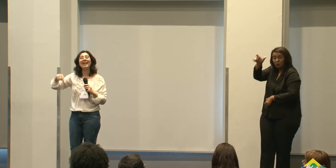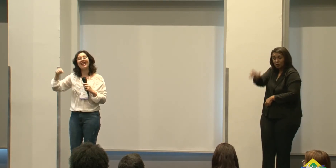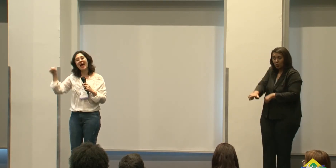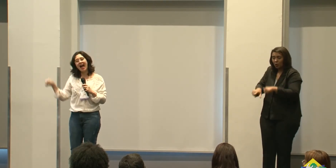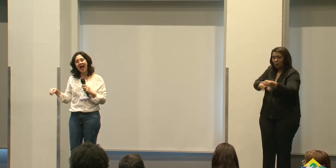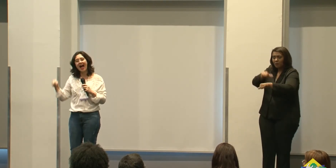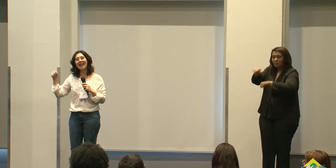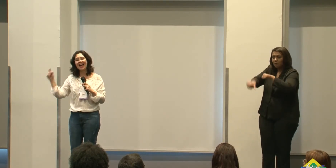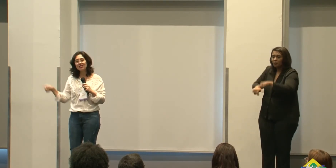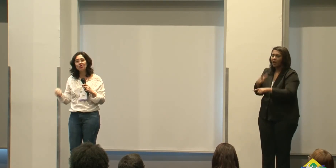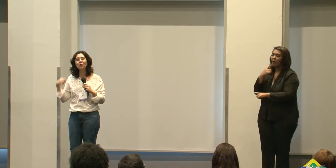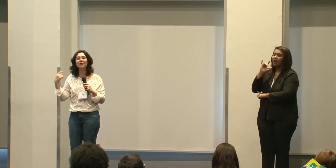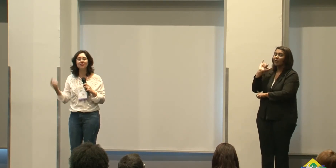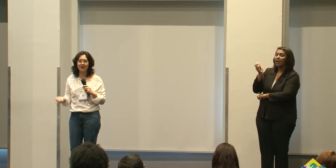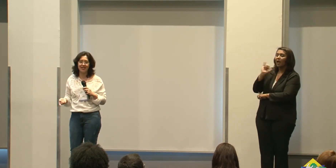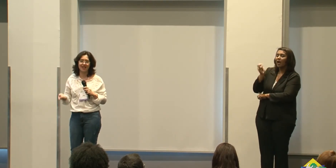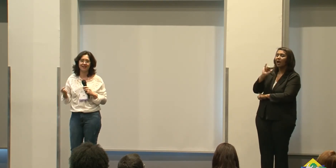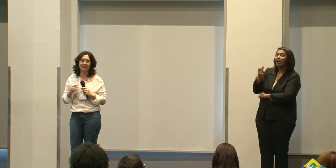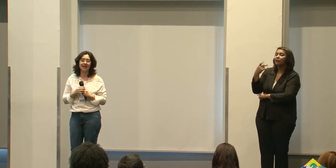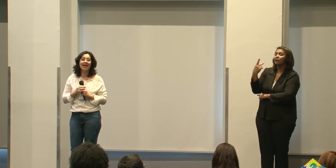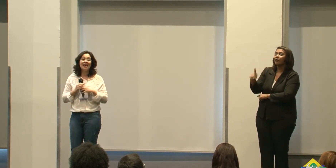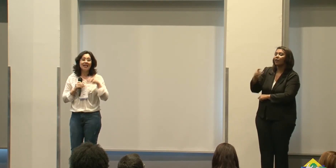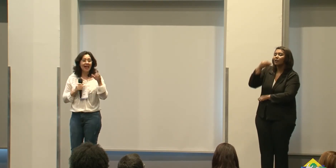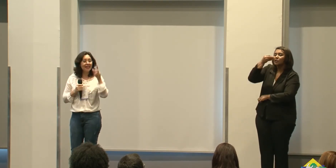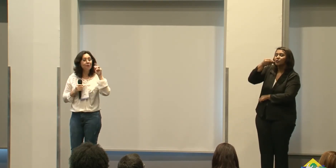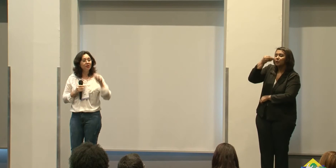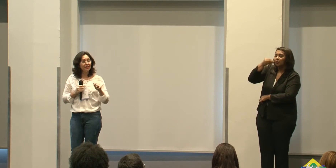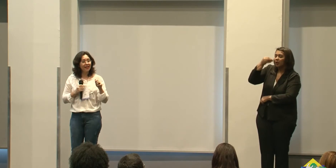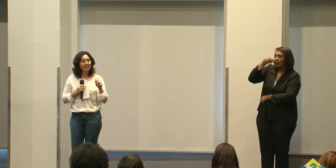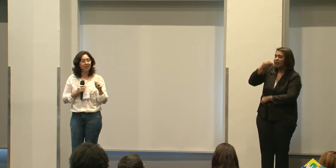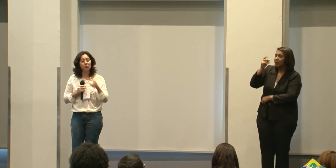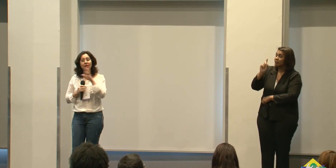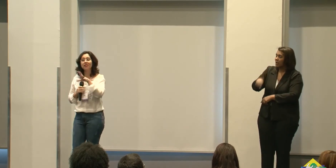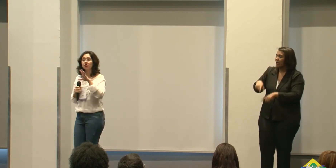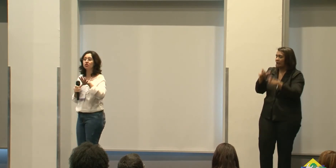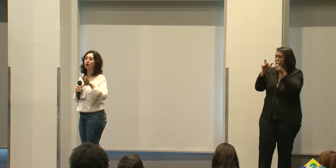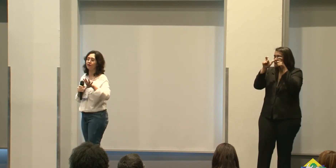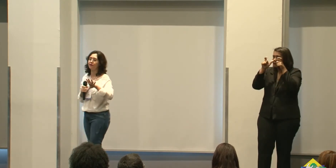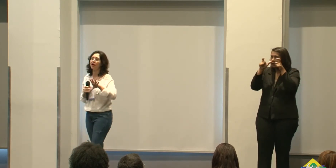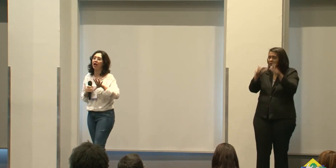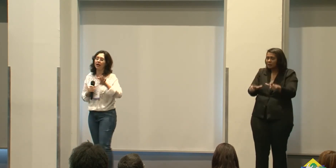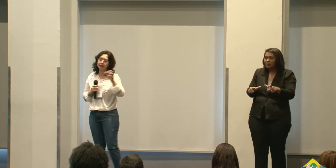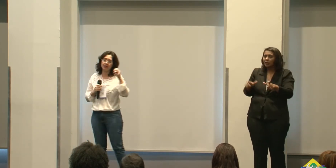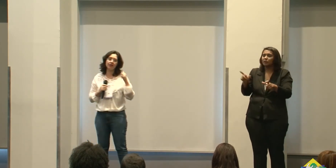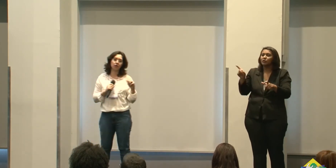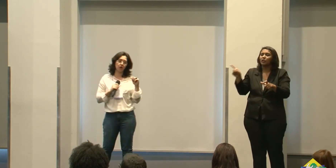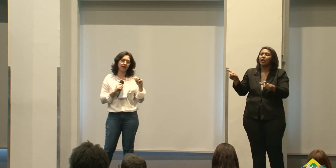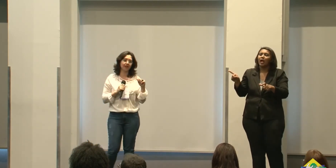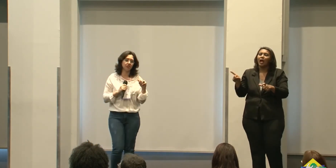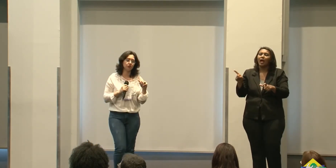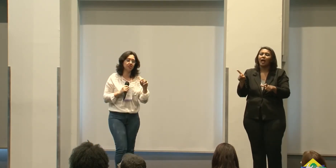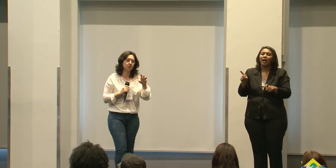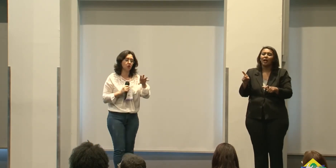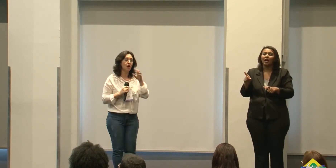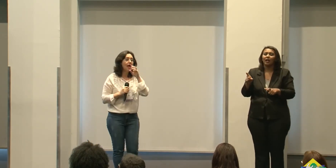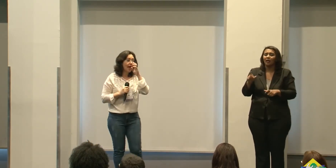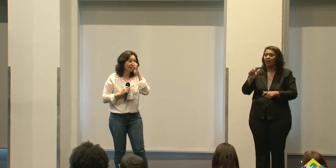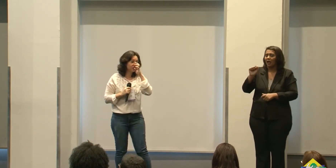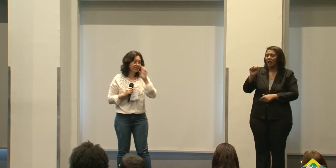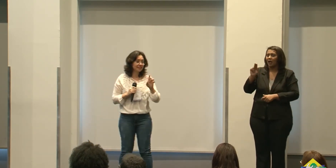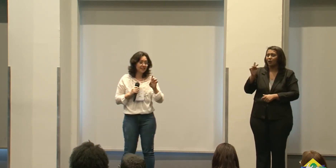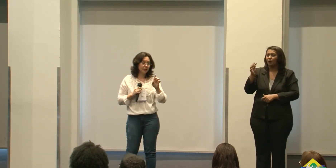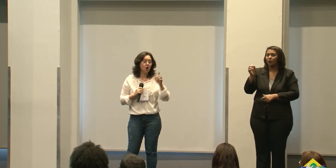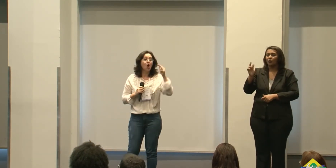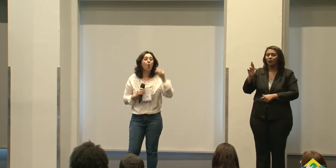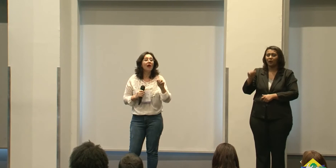que vai narrar a sua experiência. E aí é muito interessante, porque que a Jossou vai falar? Então, essa autora que a gente utilizou, ela